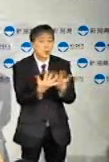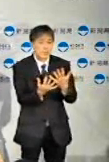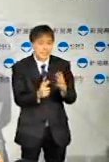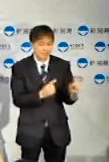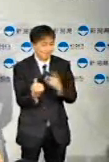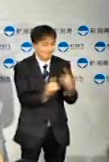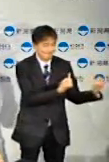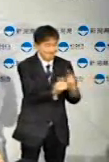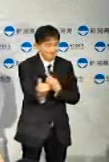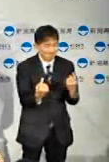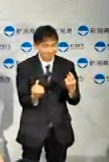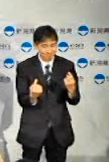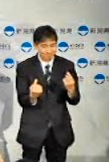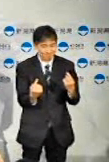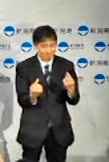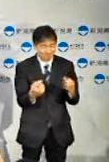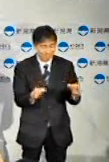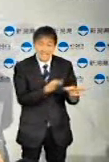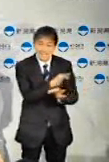も